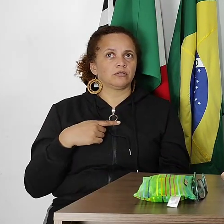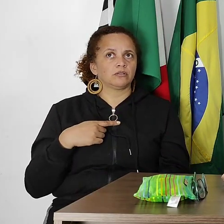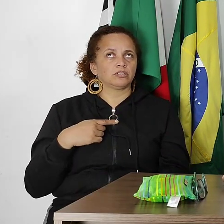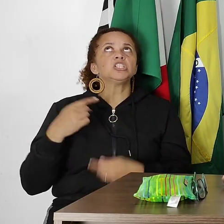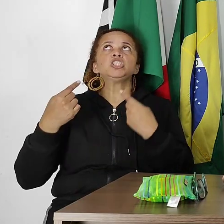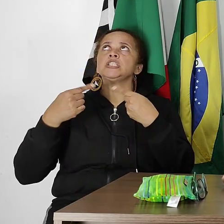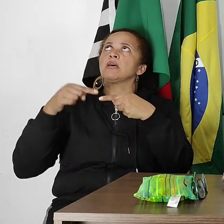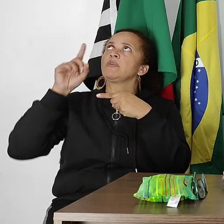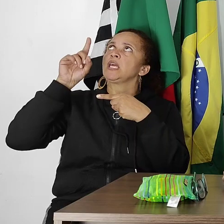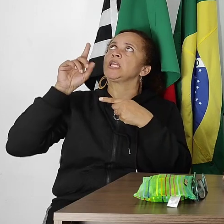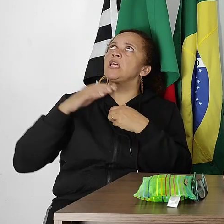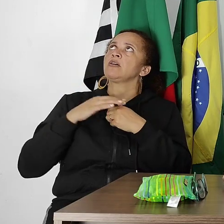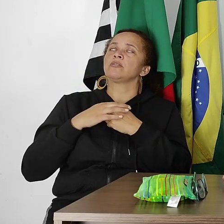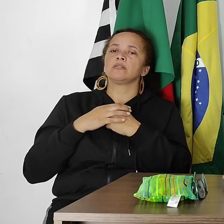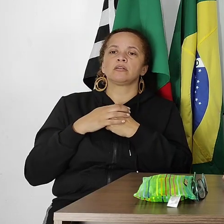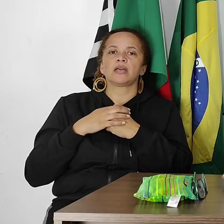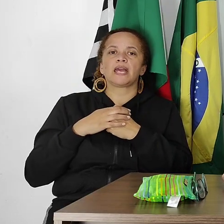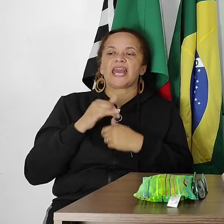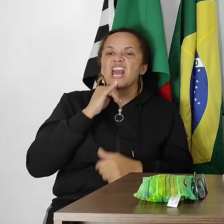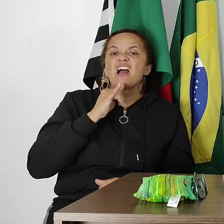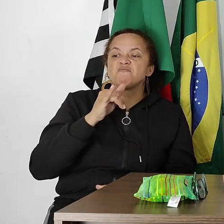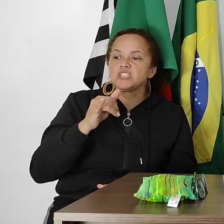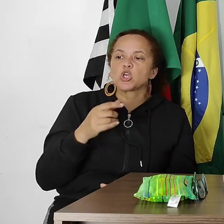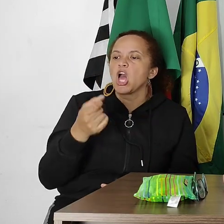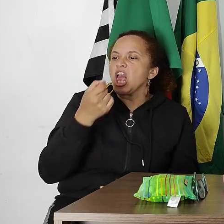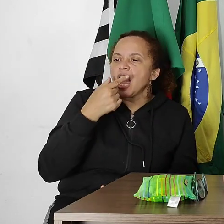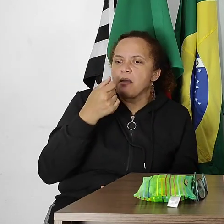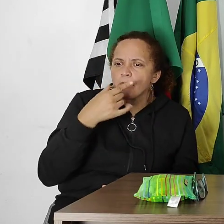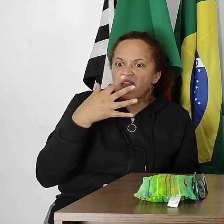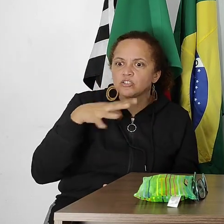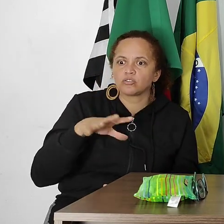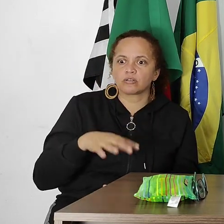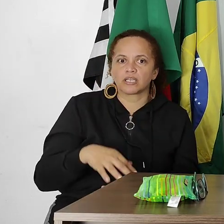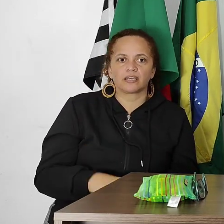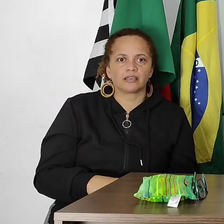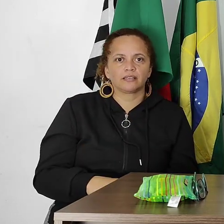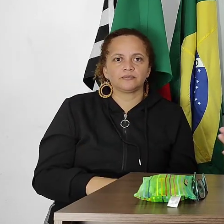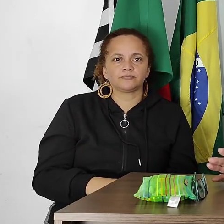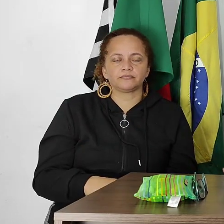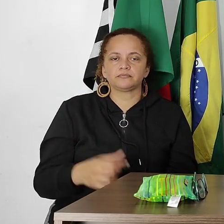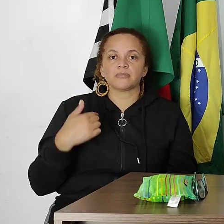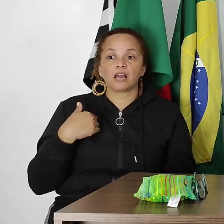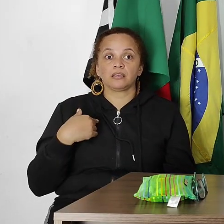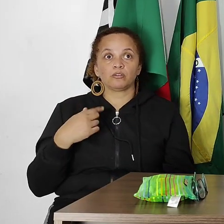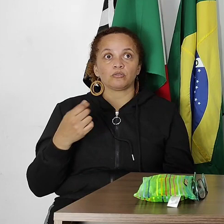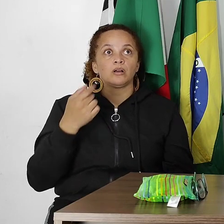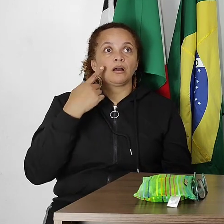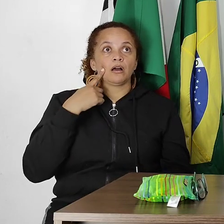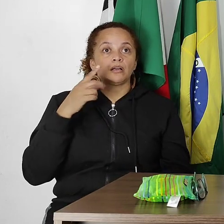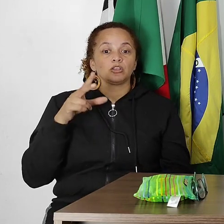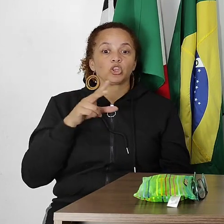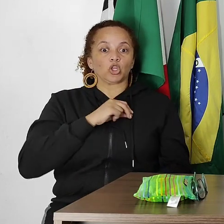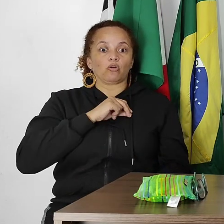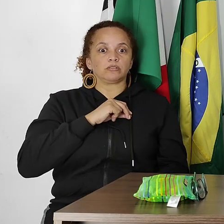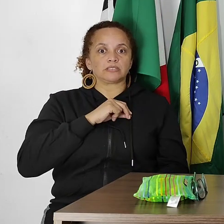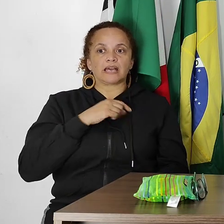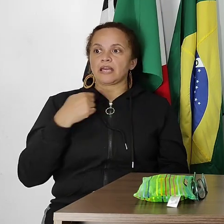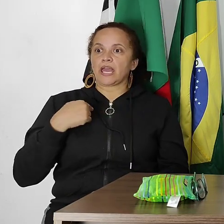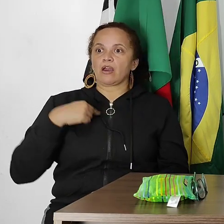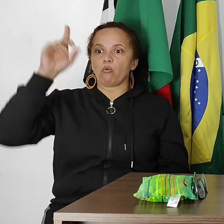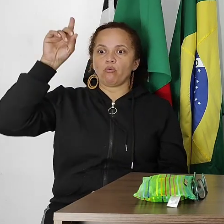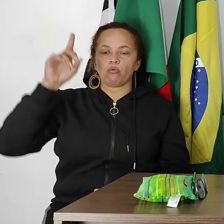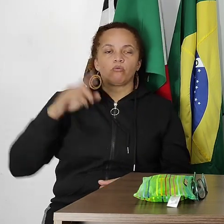falou, desafiou, ela deixou de tomar o remédio. Aí eu dei um pulo lá, não sei como que eu fui parar lá na frente. Só sei que